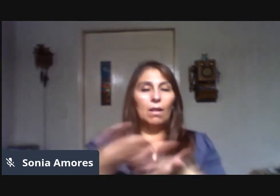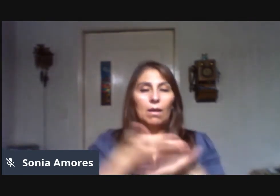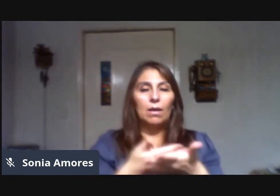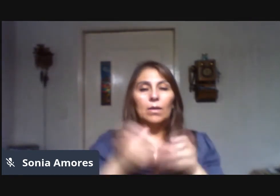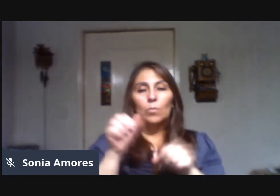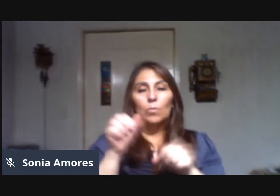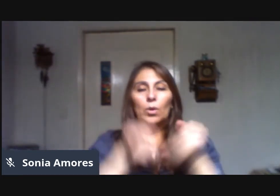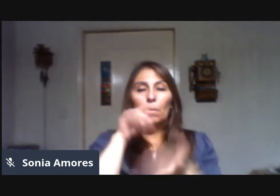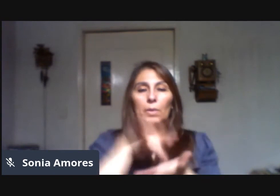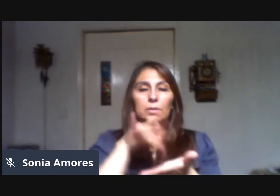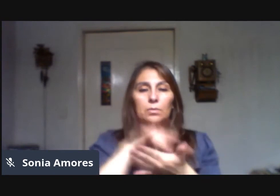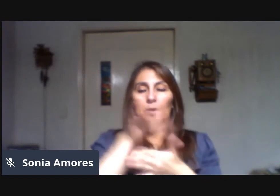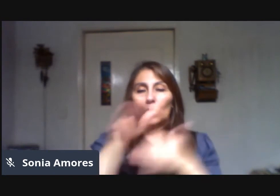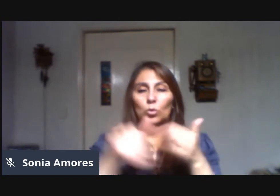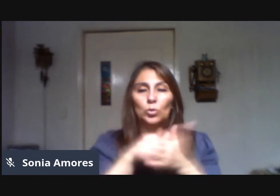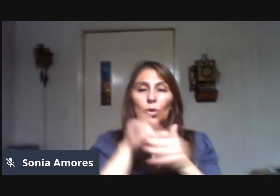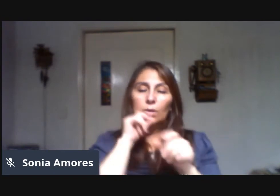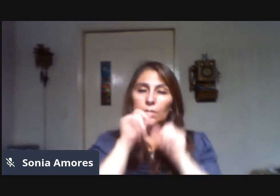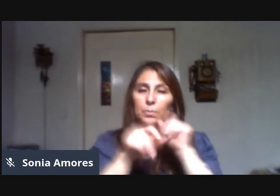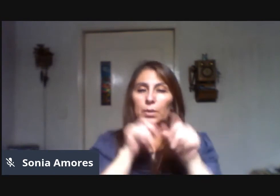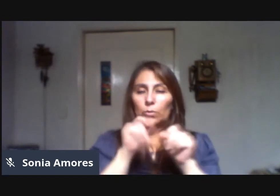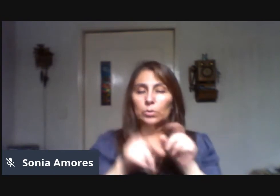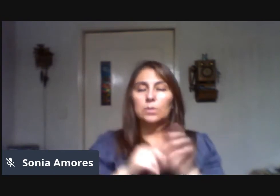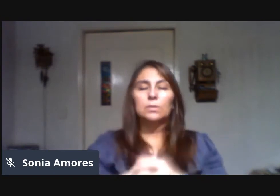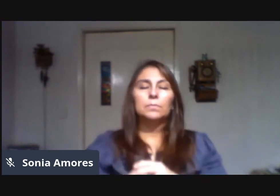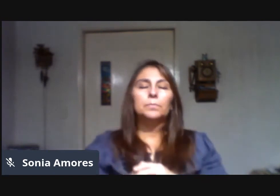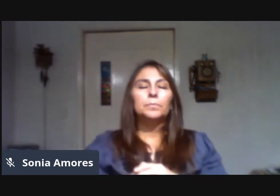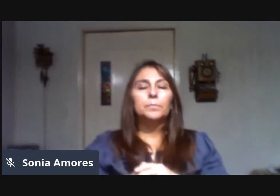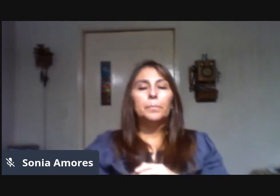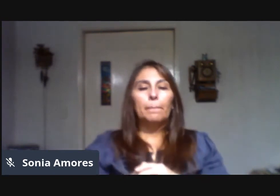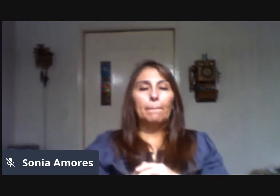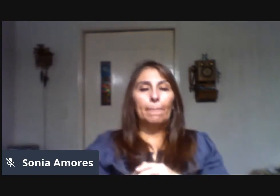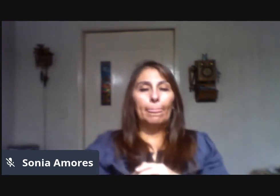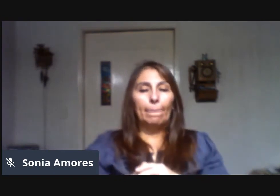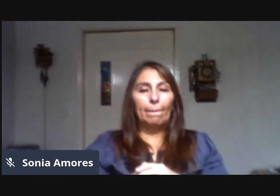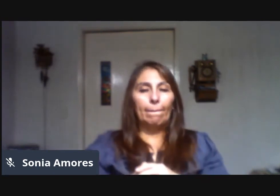las preguntas que nuestros invitados tienen en esta tarde.